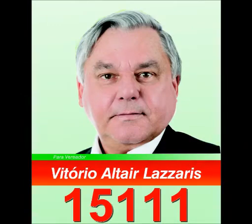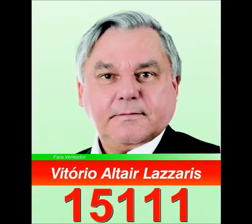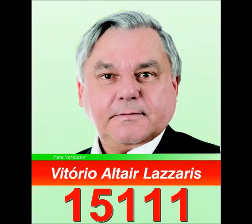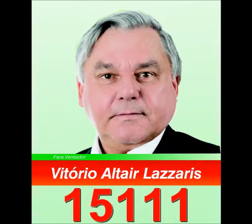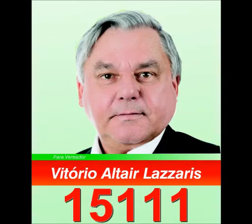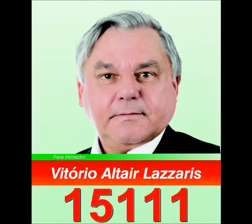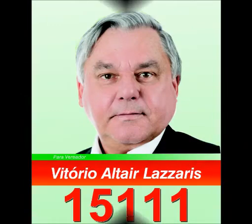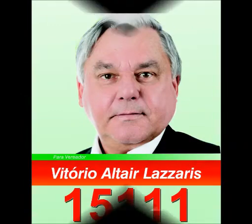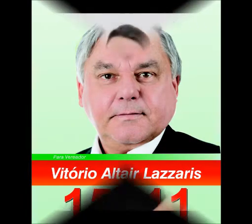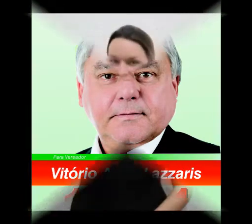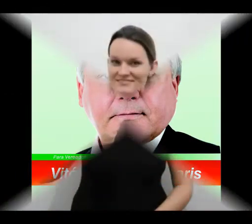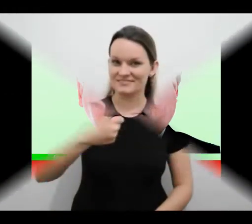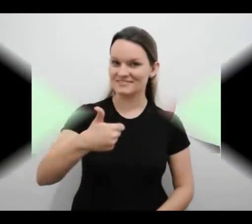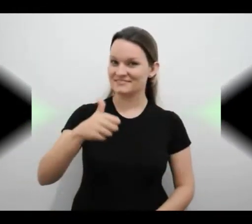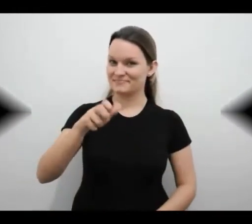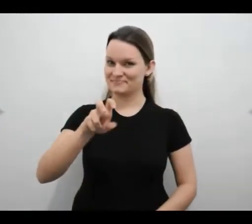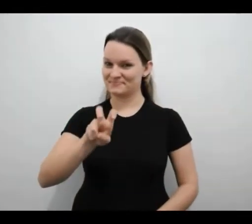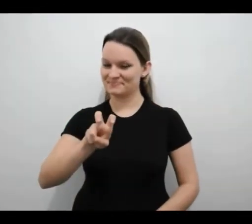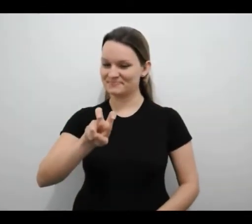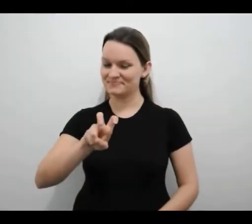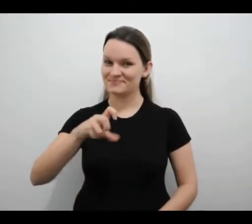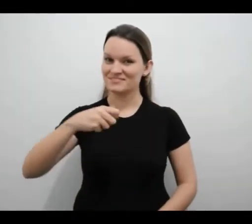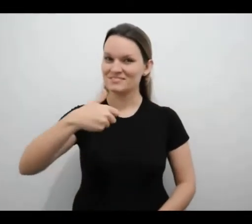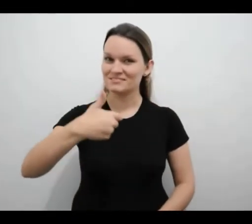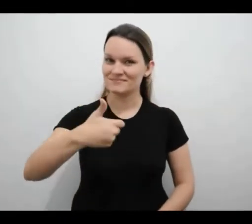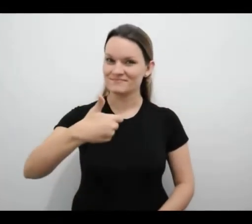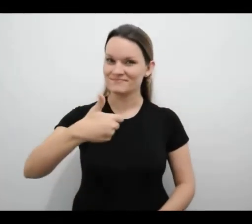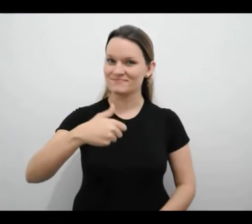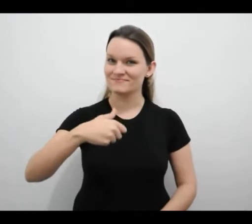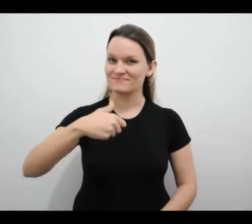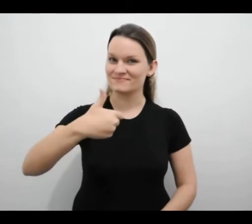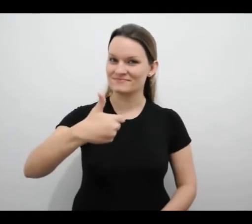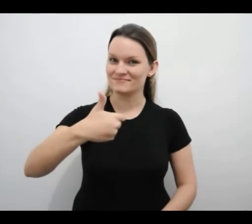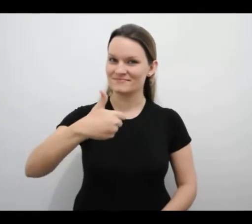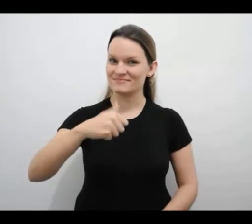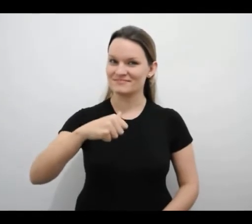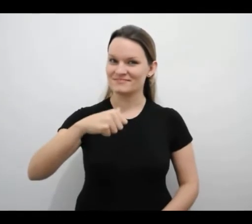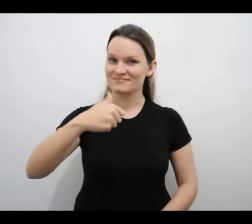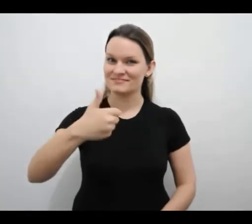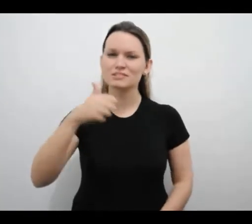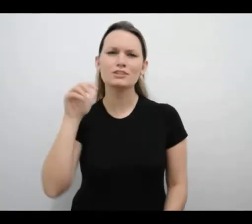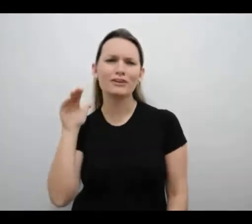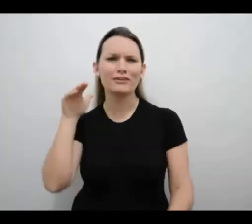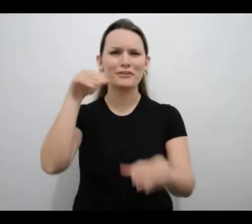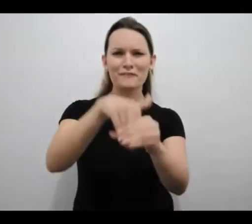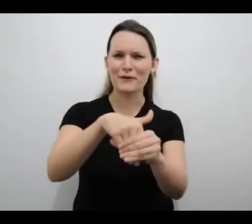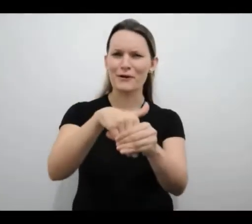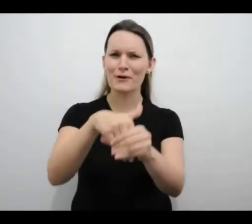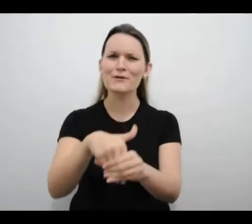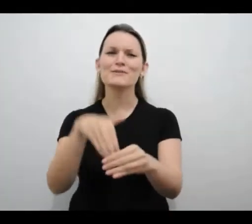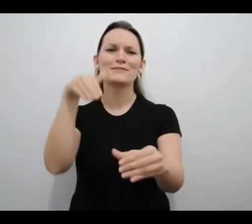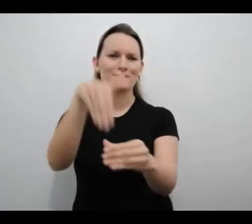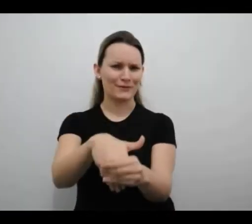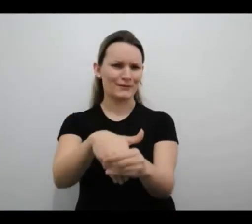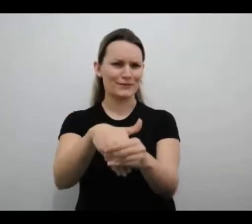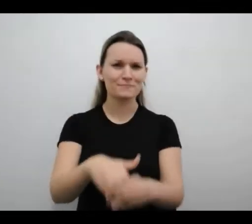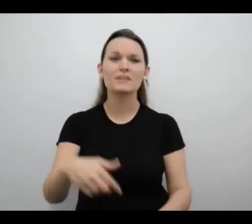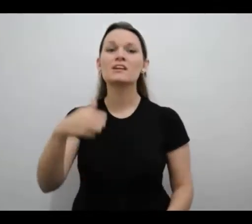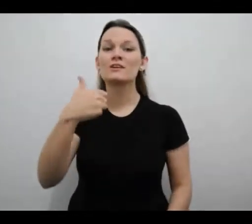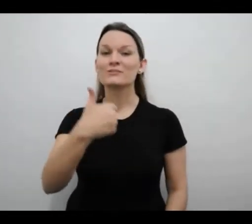trás. Que 111 eu vou votar, que 111 eu vou votar. Vote certo, consciente para o bem